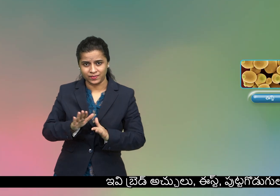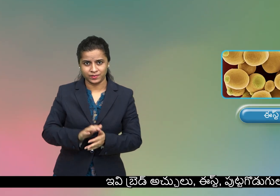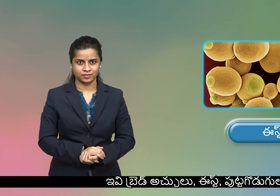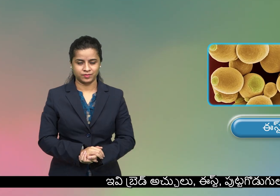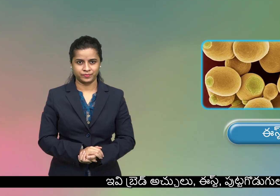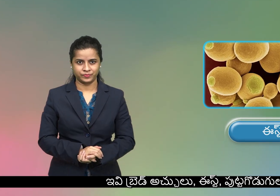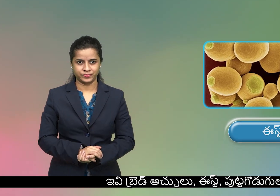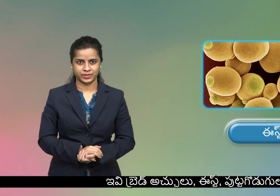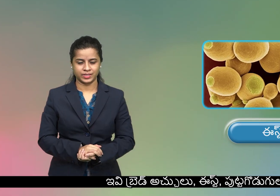ఈస్ట్,